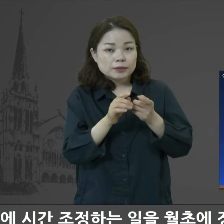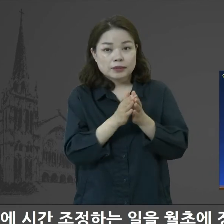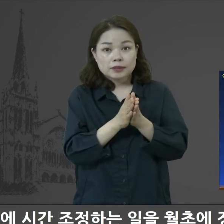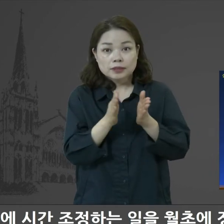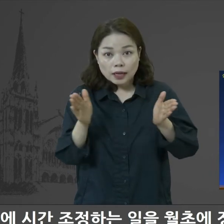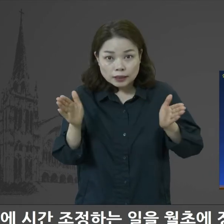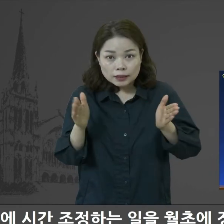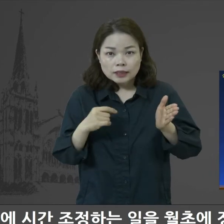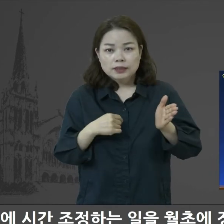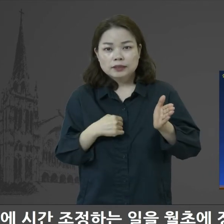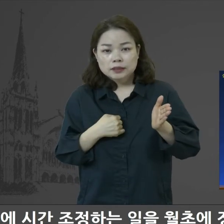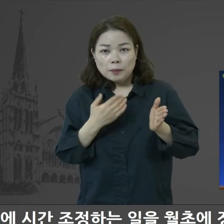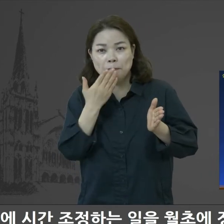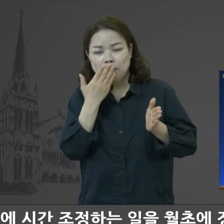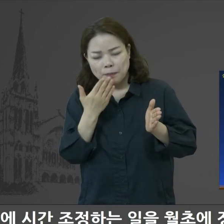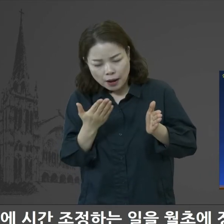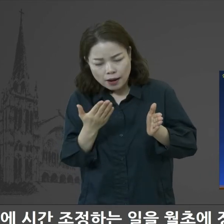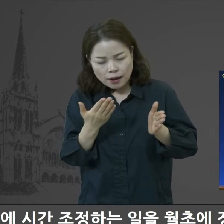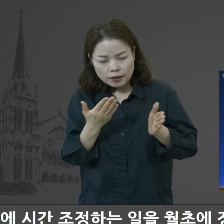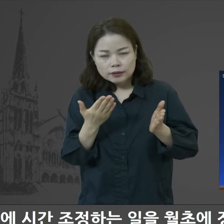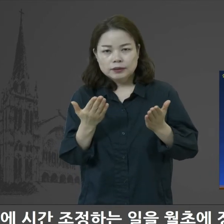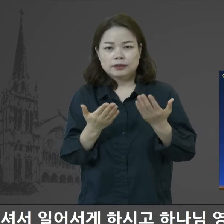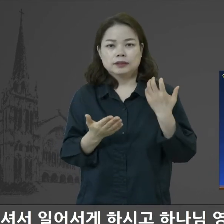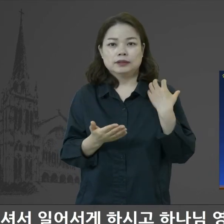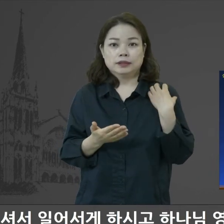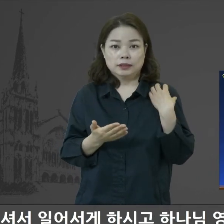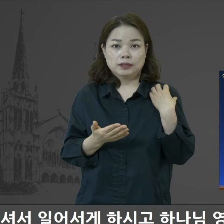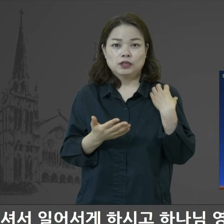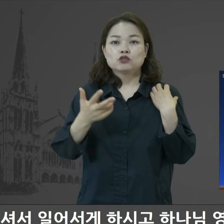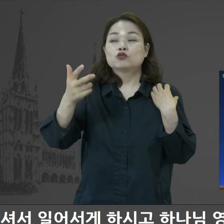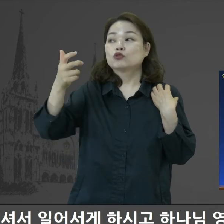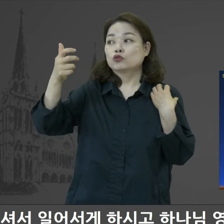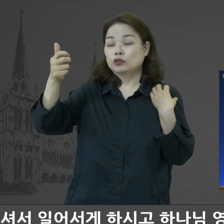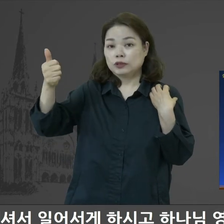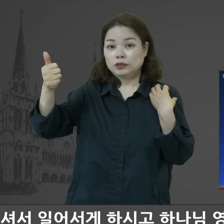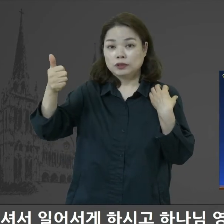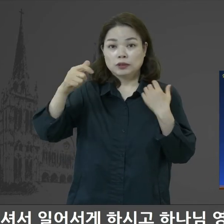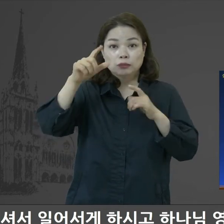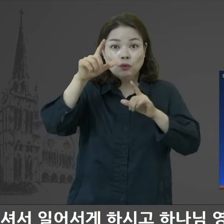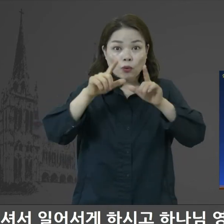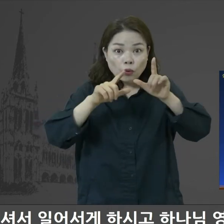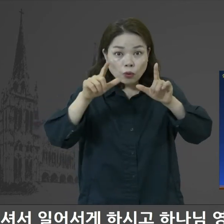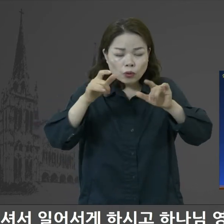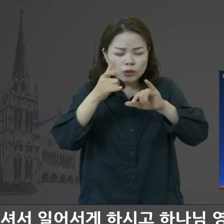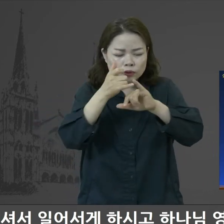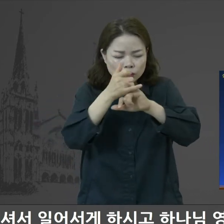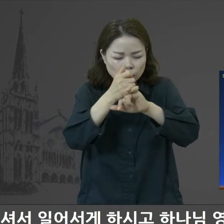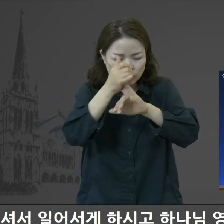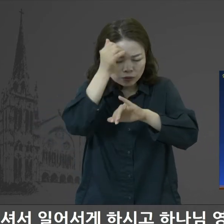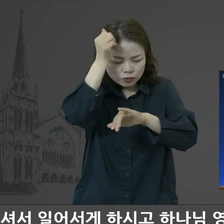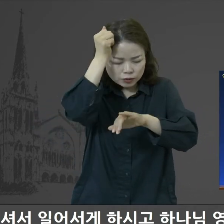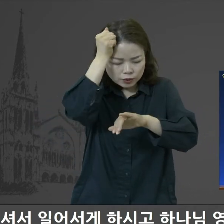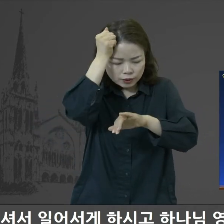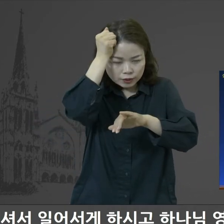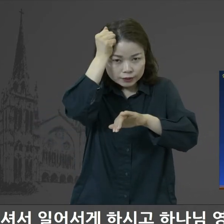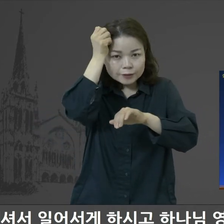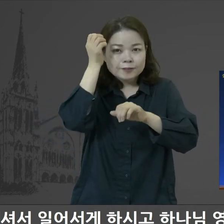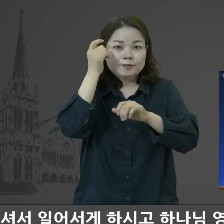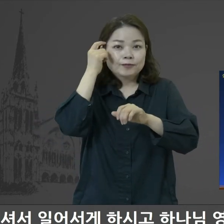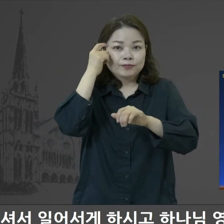시작된 자신이 할 수 있는 일을 하는 것, 주님은 이 모습을 꼭